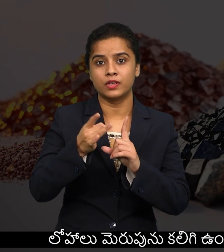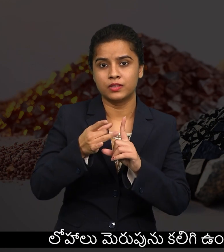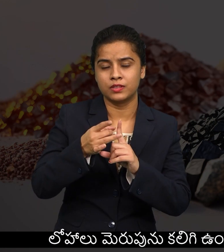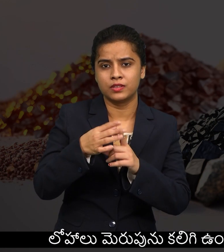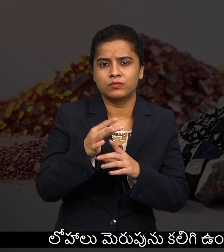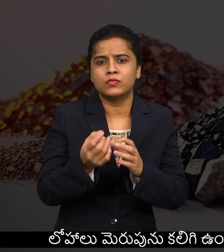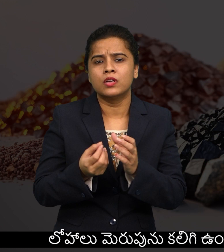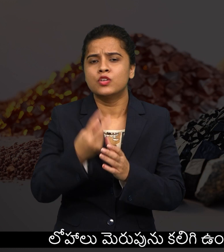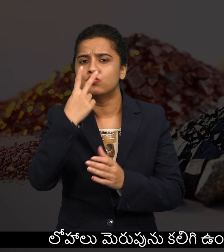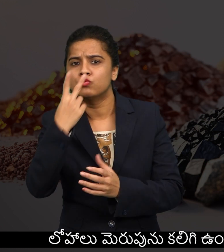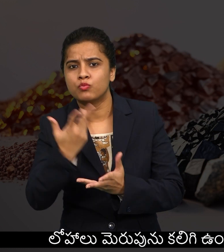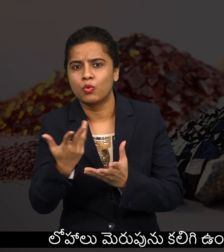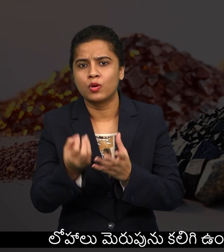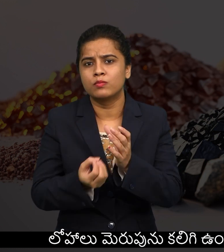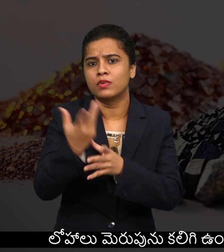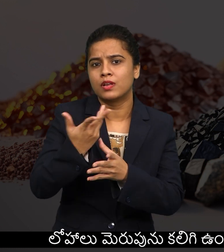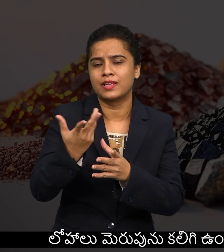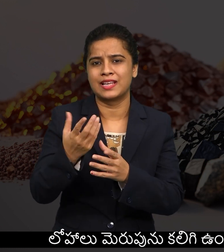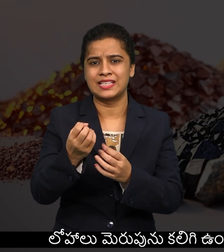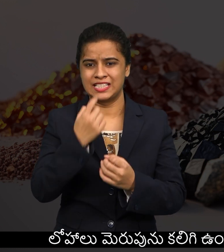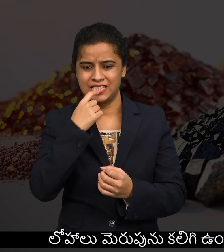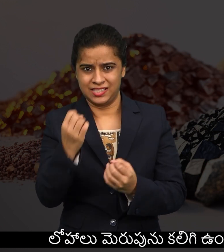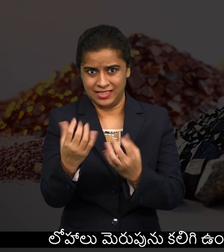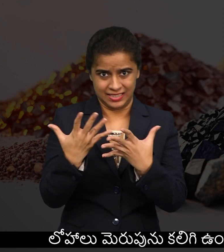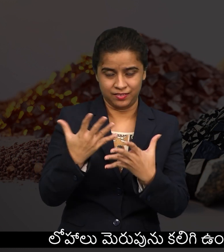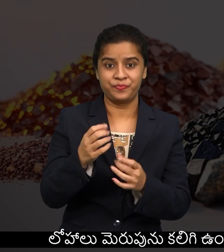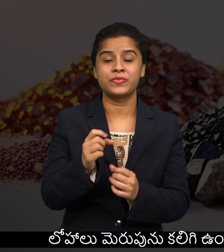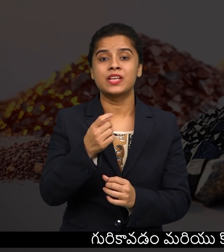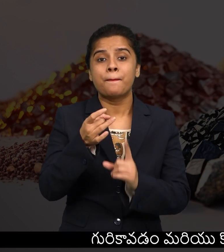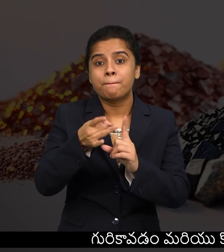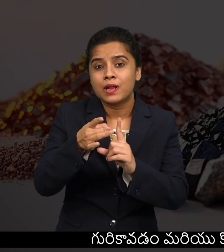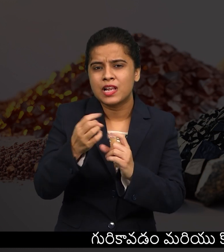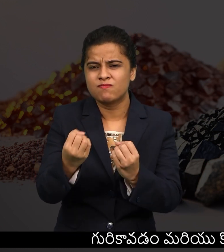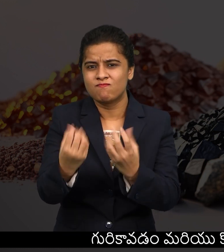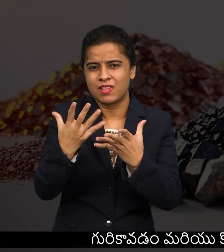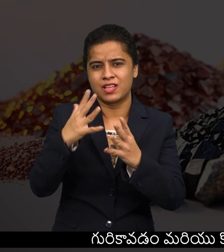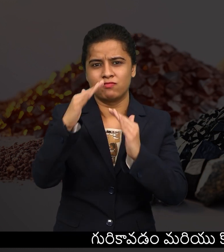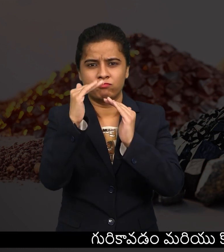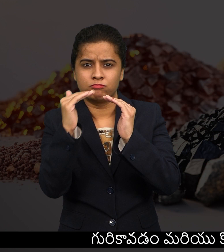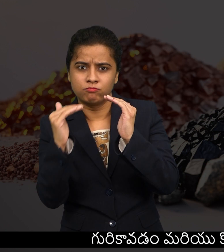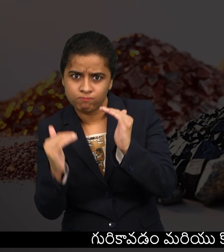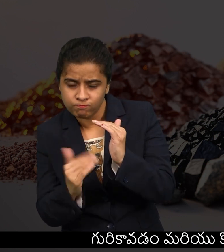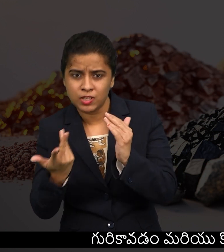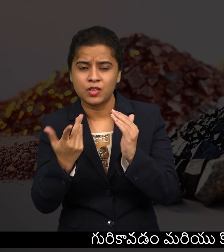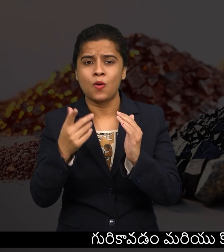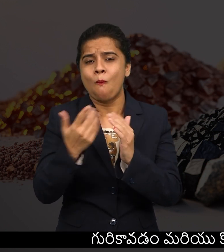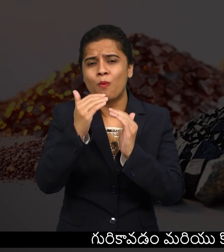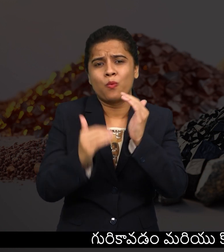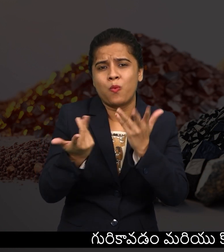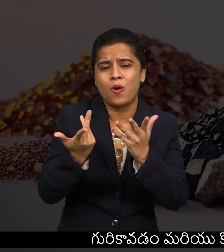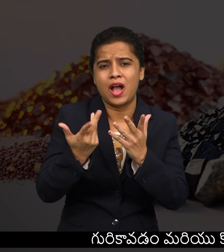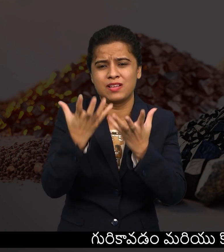లోహాలు మెరుపును కలిగి ఉంటాయి. వాతావరణ ఆక్సిజన్ మరియు తేమకు గురి కావడం మరియు కొన్ని